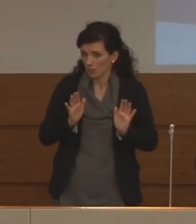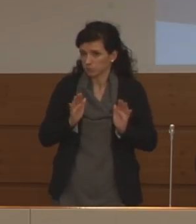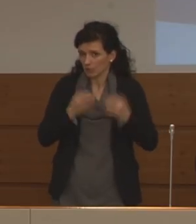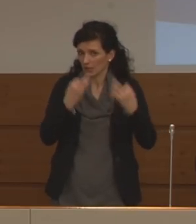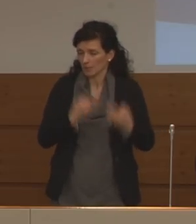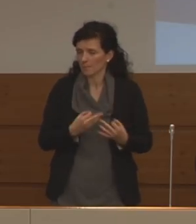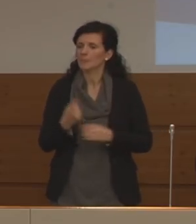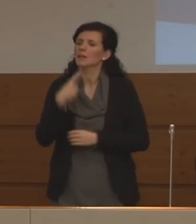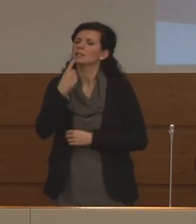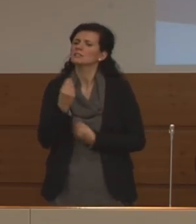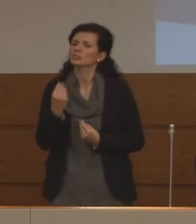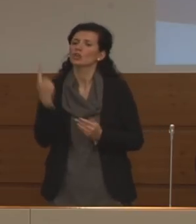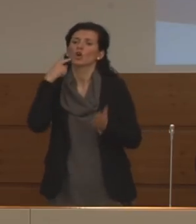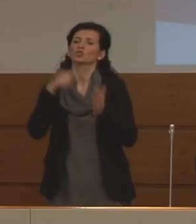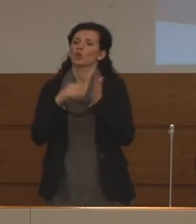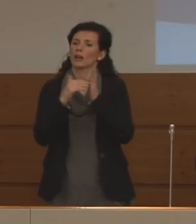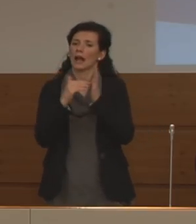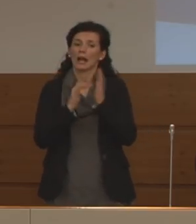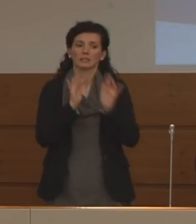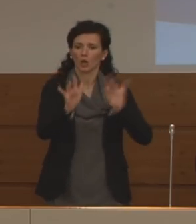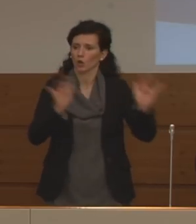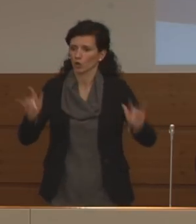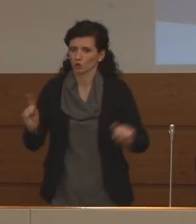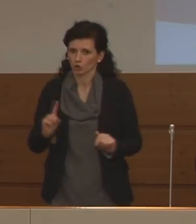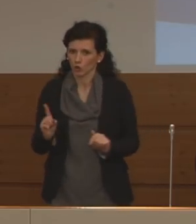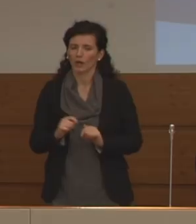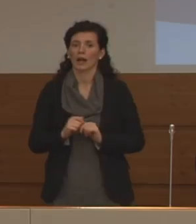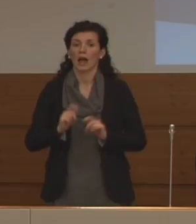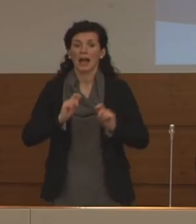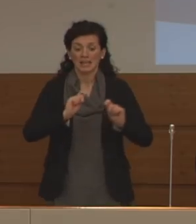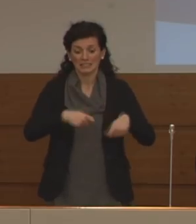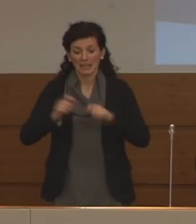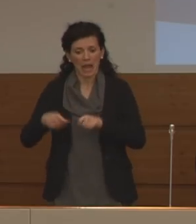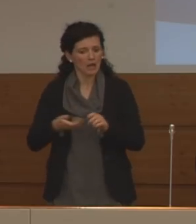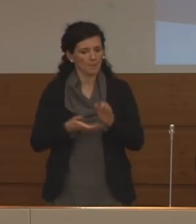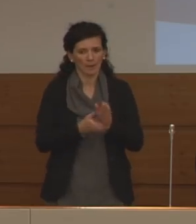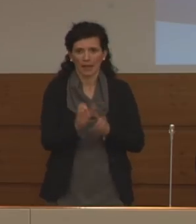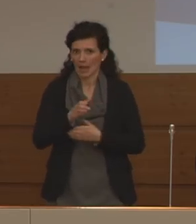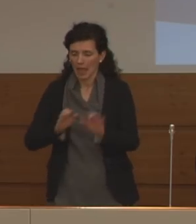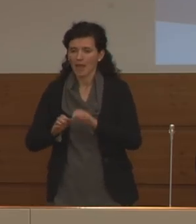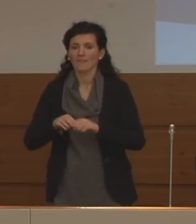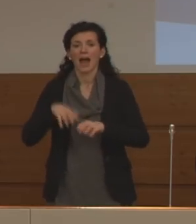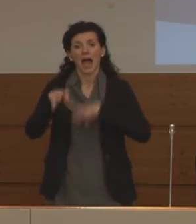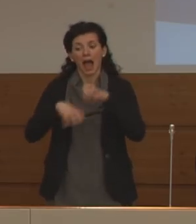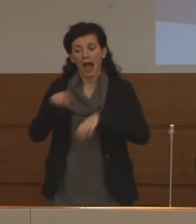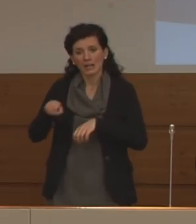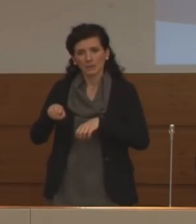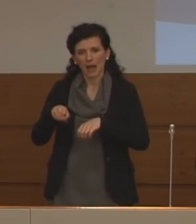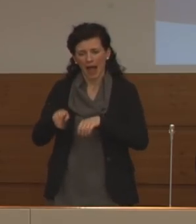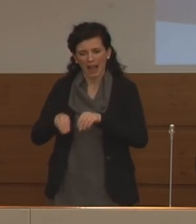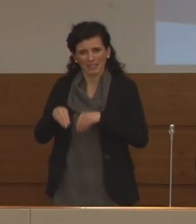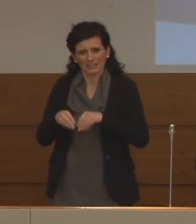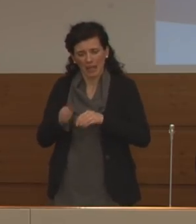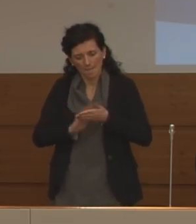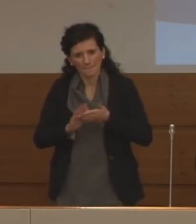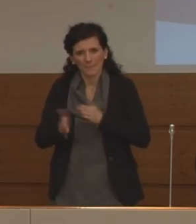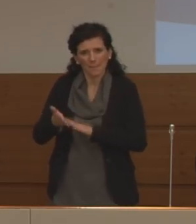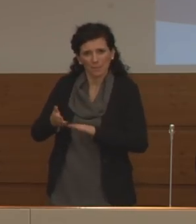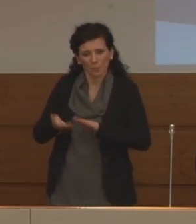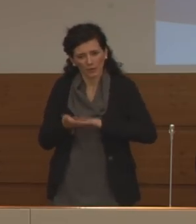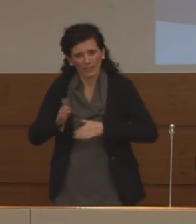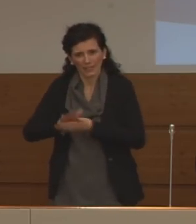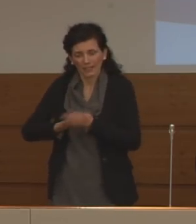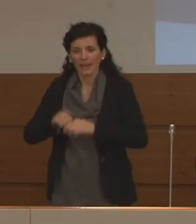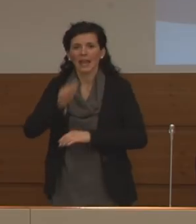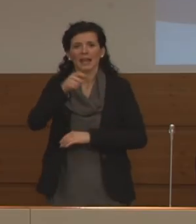cerca di non toccare nulla toglie di assolutamente le scarpe disinfetta le zampe del tuo animale domestico se è uscito metti le chiavi da parte